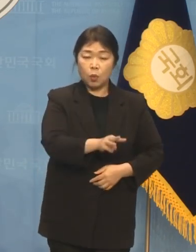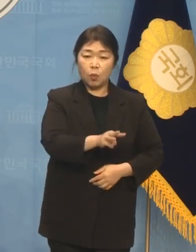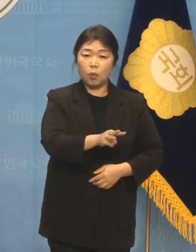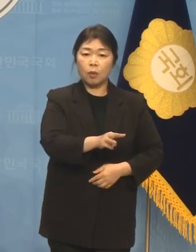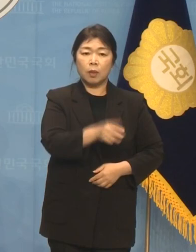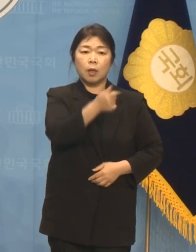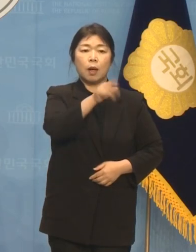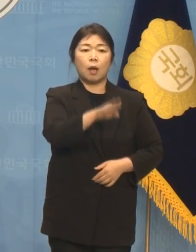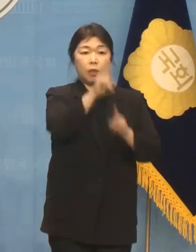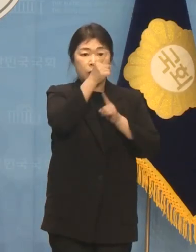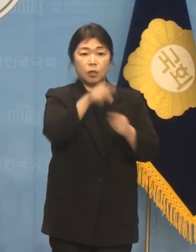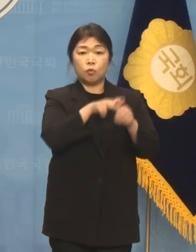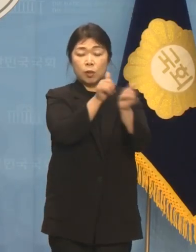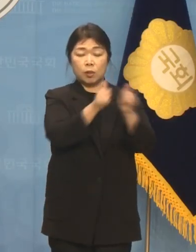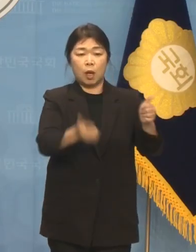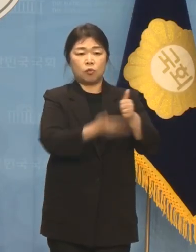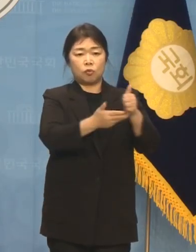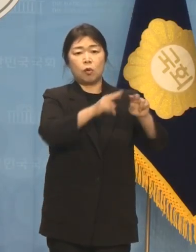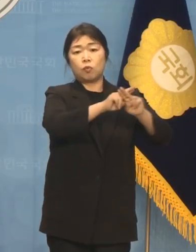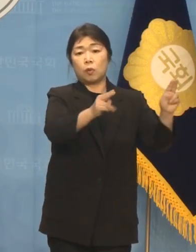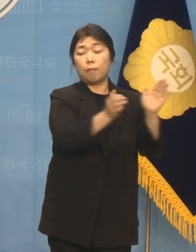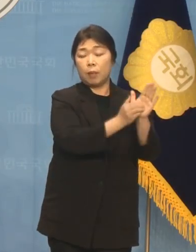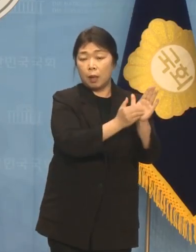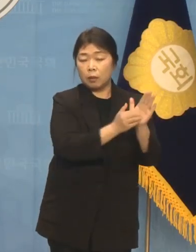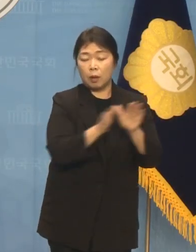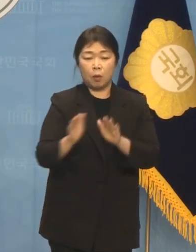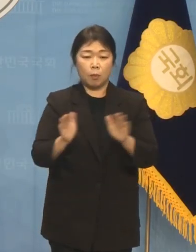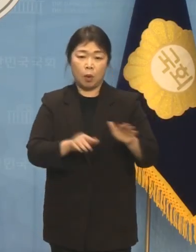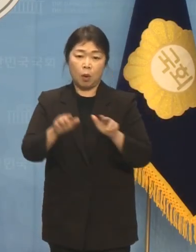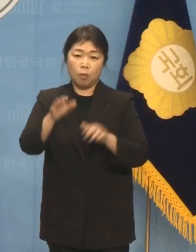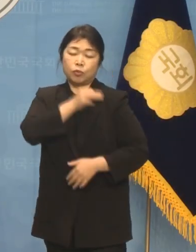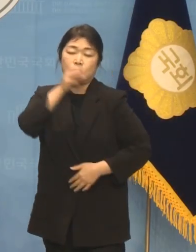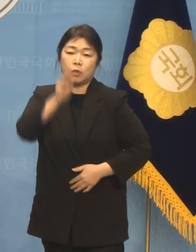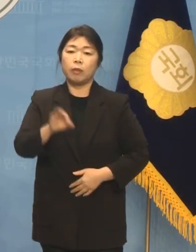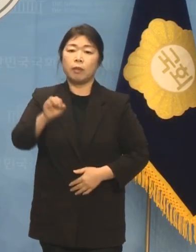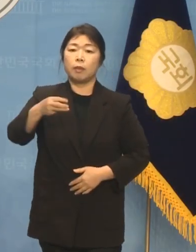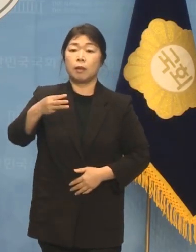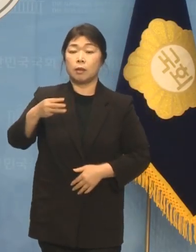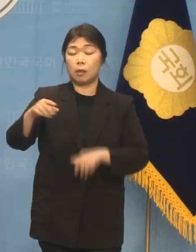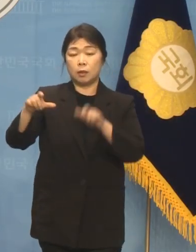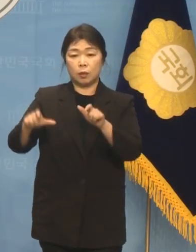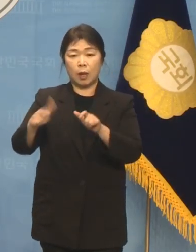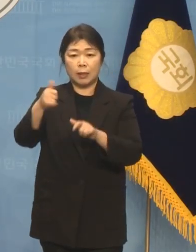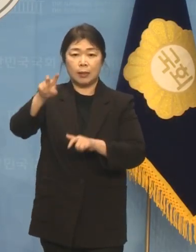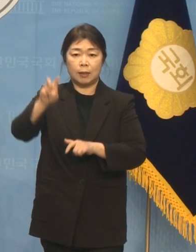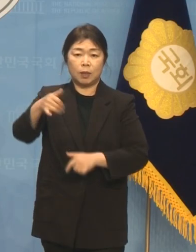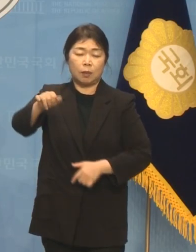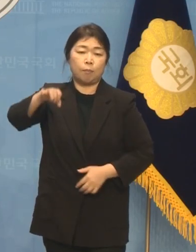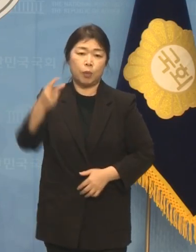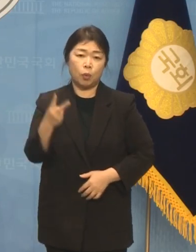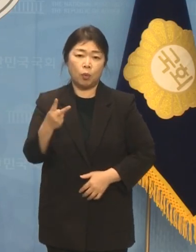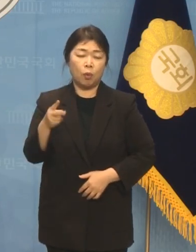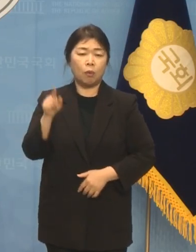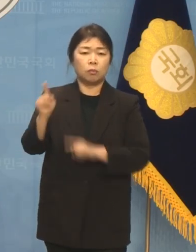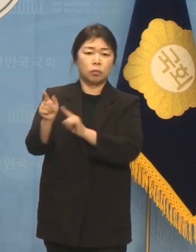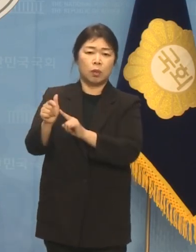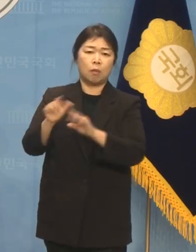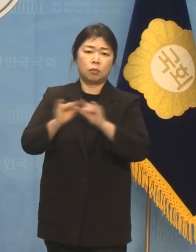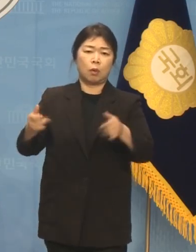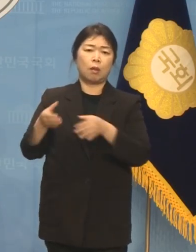공천 취소했습니다 이번에는 부천을 김기표 후보의 부동산 투기 혹이 다시